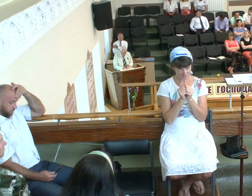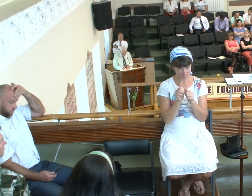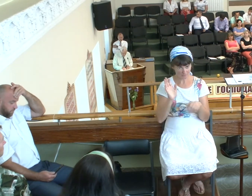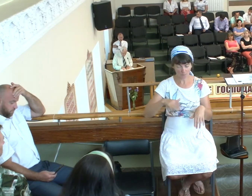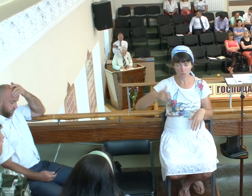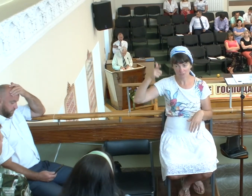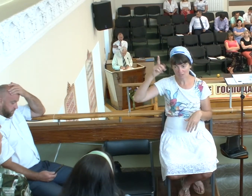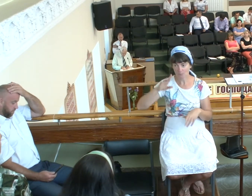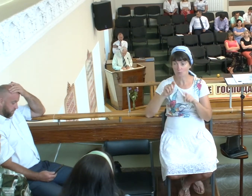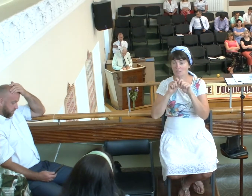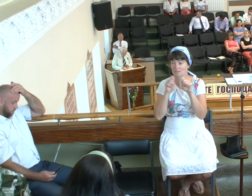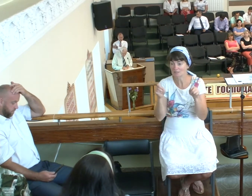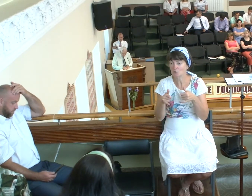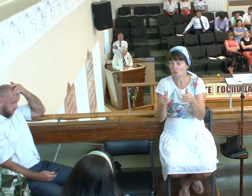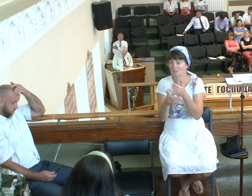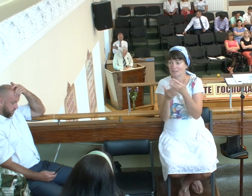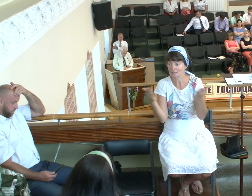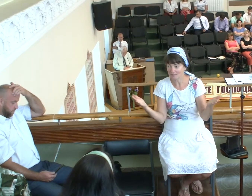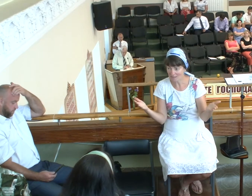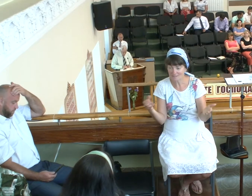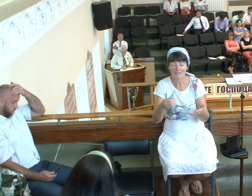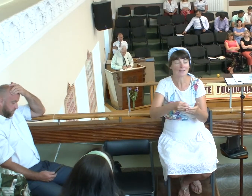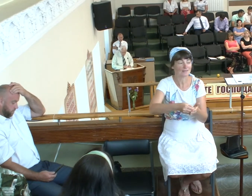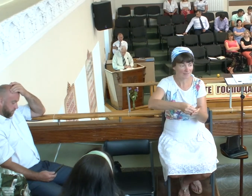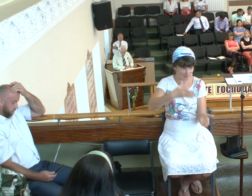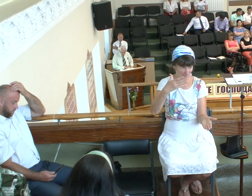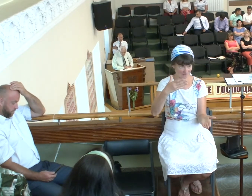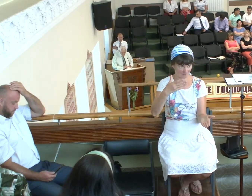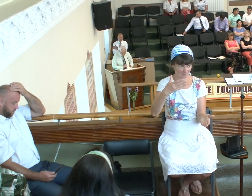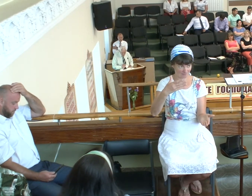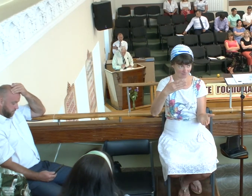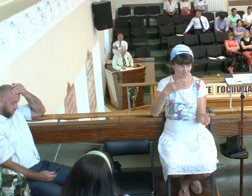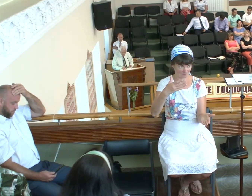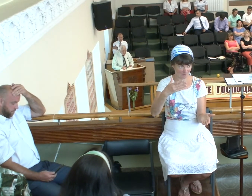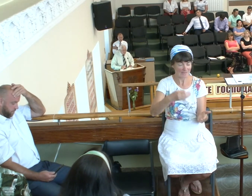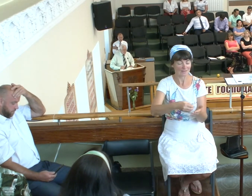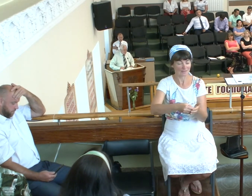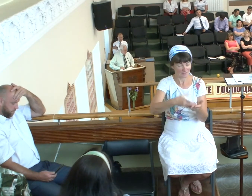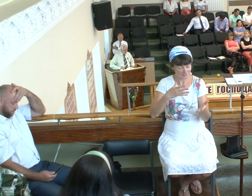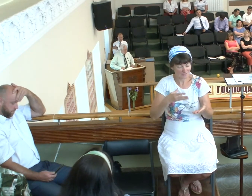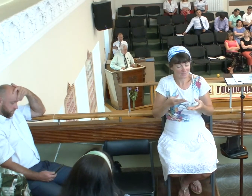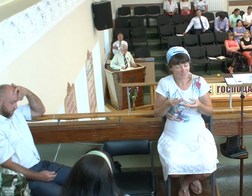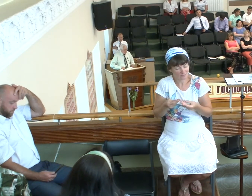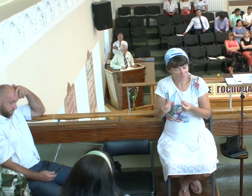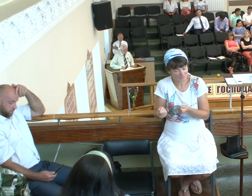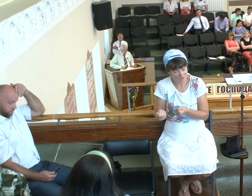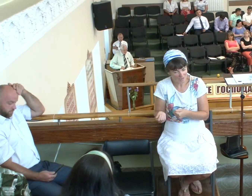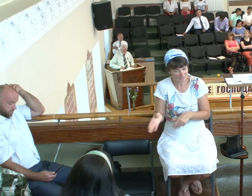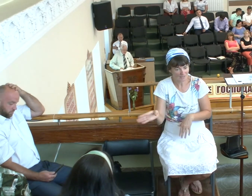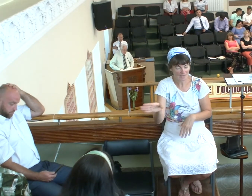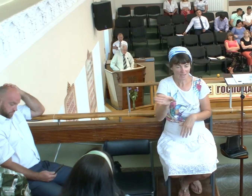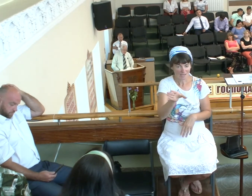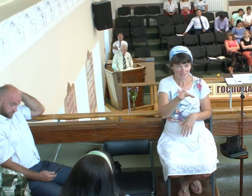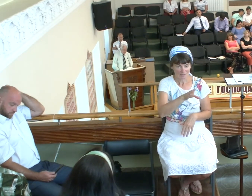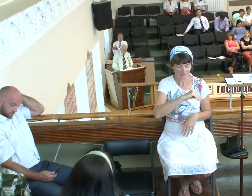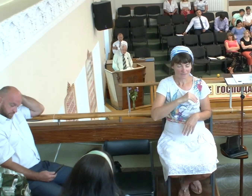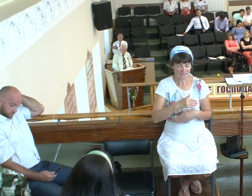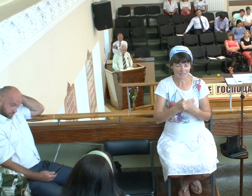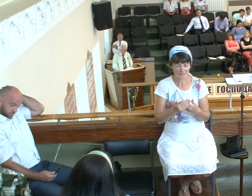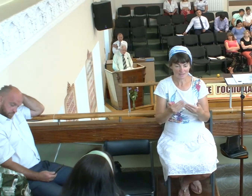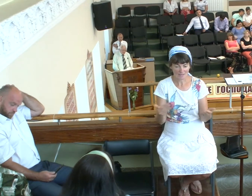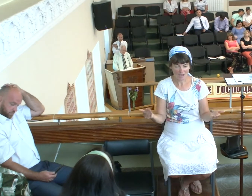Господь откроет нам, что система ценностей влияет на все наши поступки, что мы слышали в первой